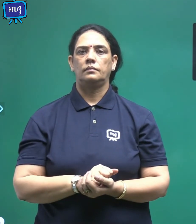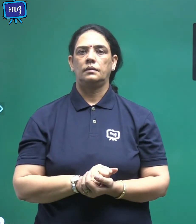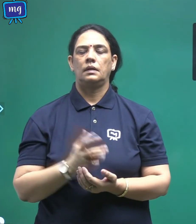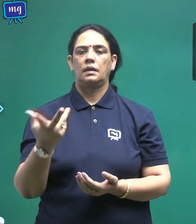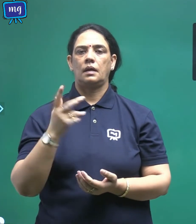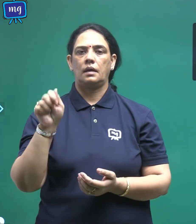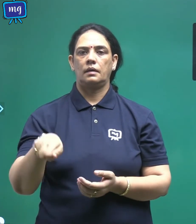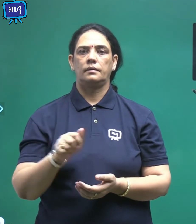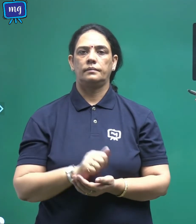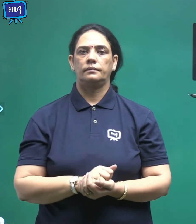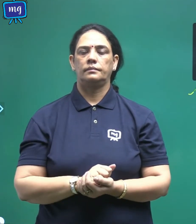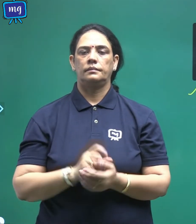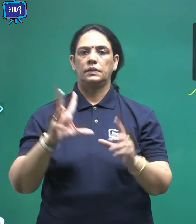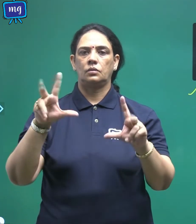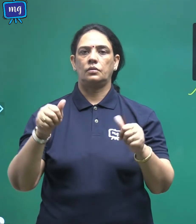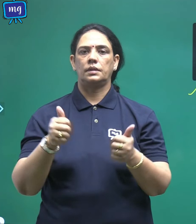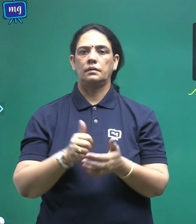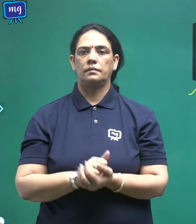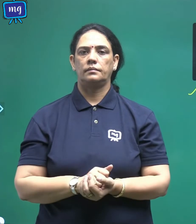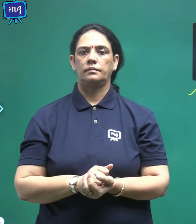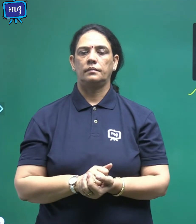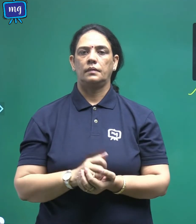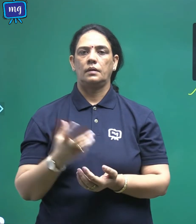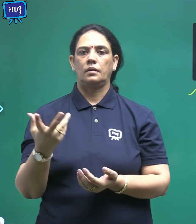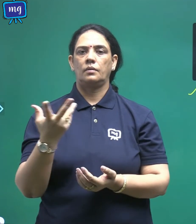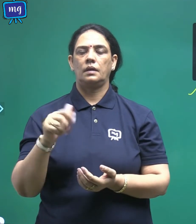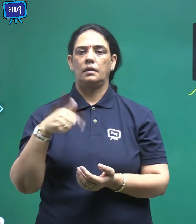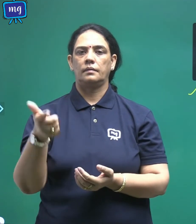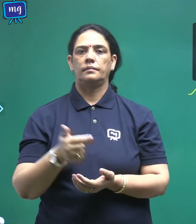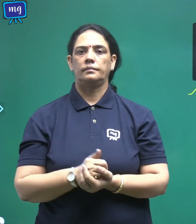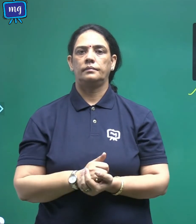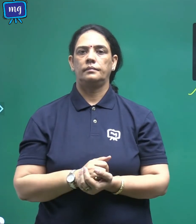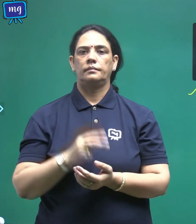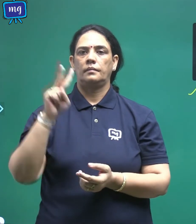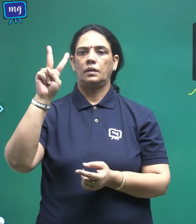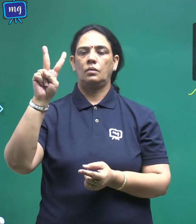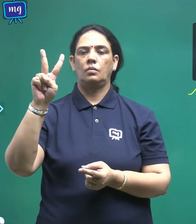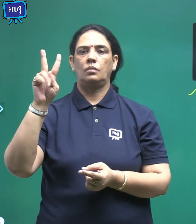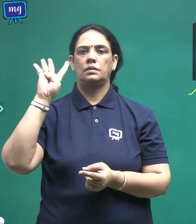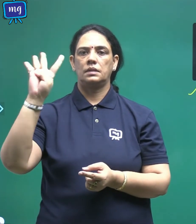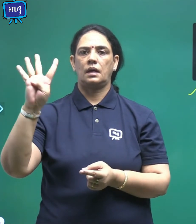क्या है। हल, क्योंकि 2 4x